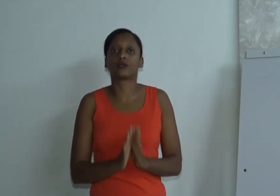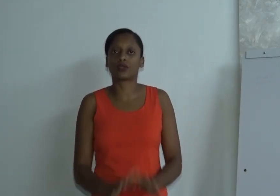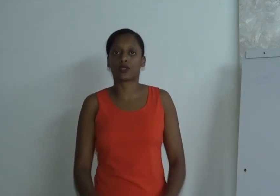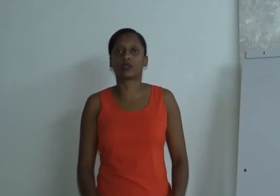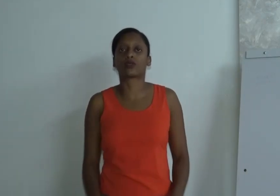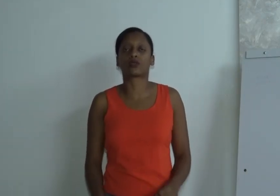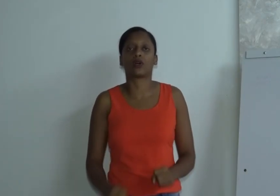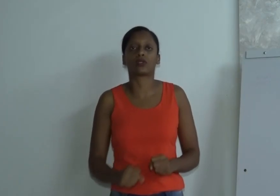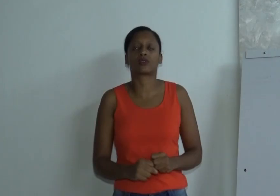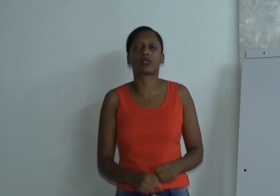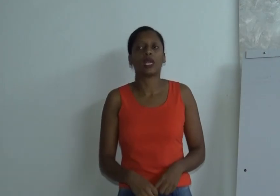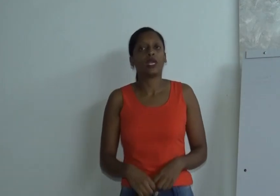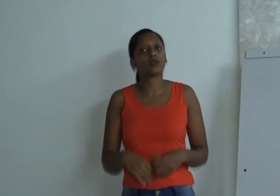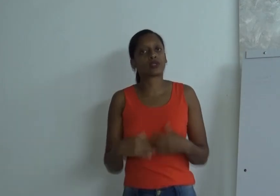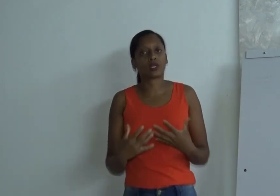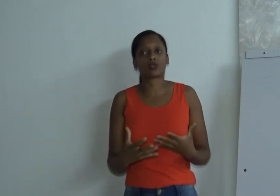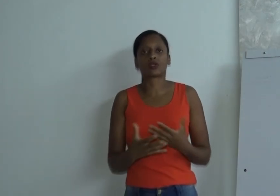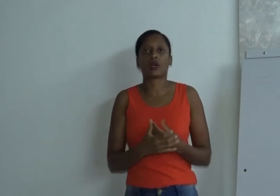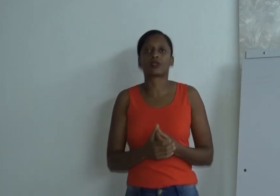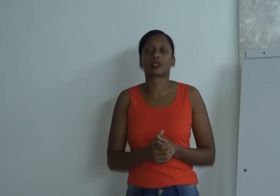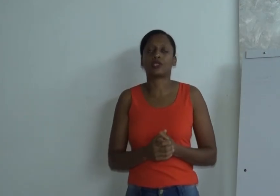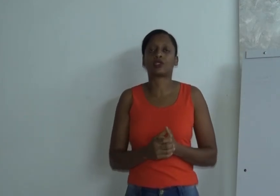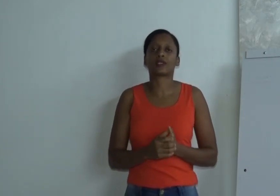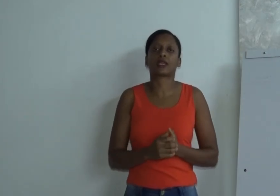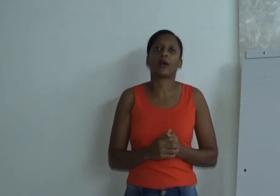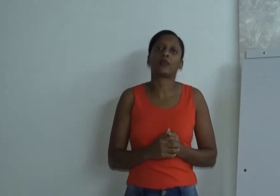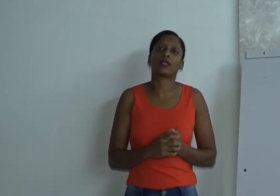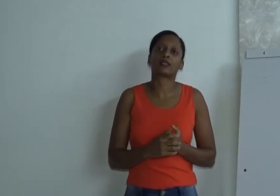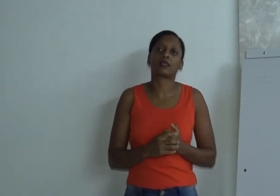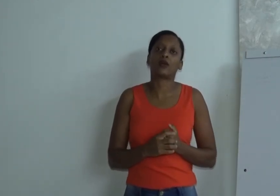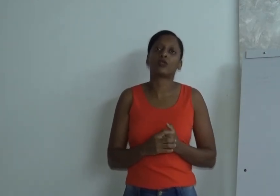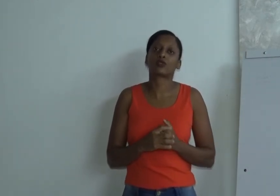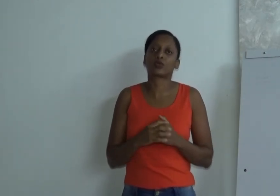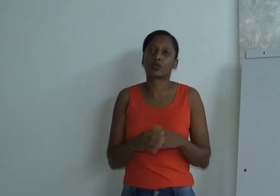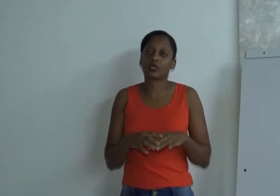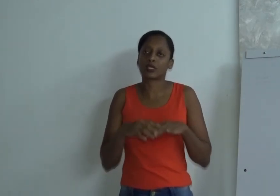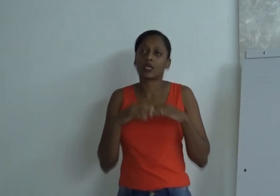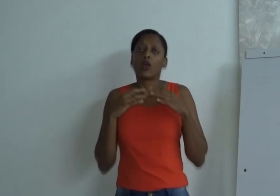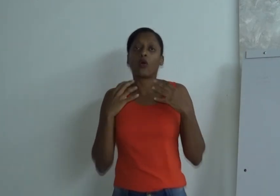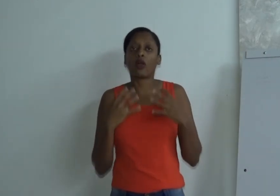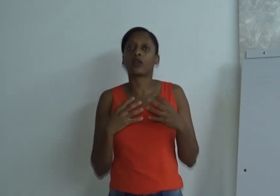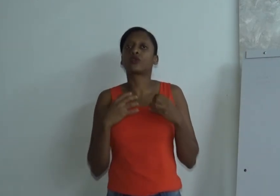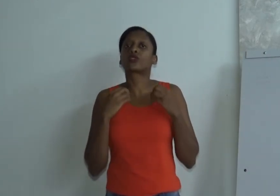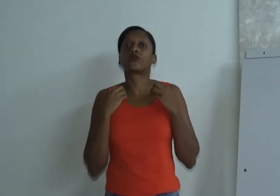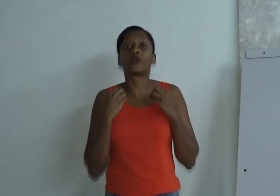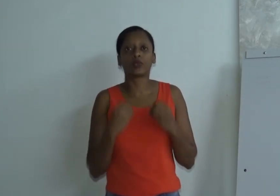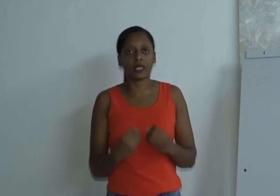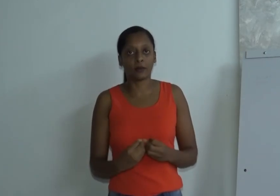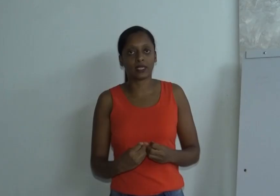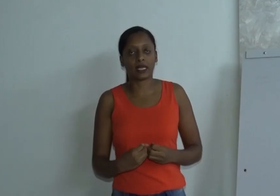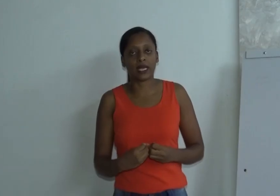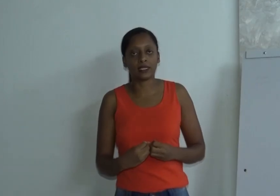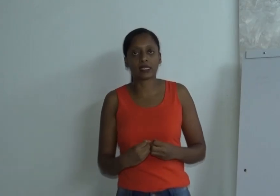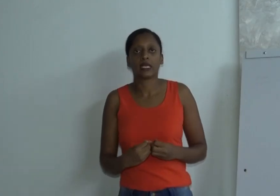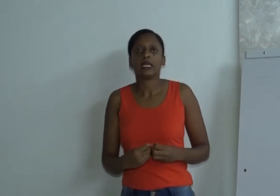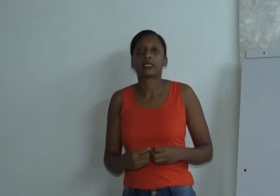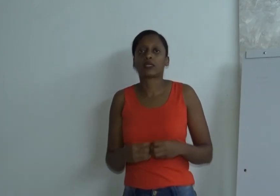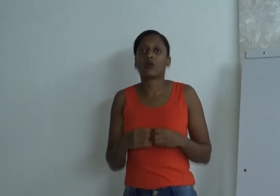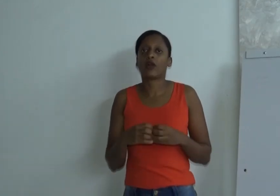dos nossos ossos. E os nossos ossos a gente sabe que são estruturas, órgãos fundamentais. São